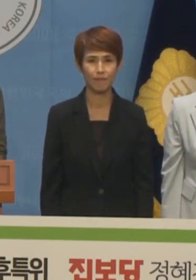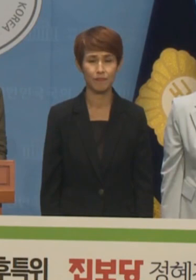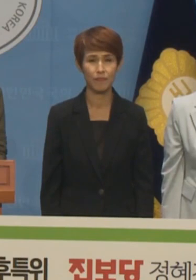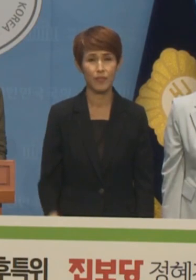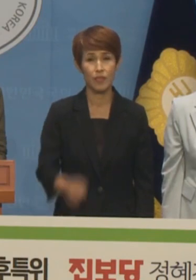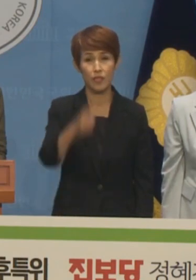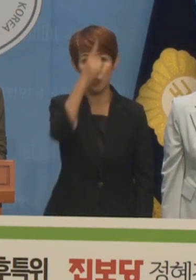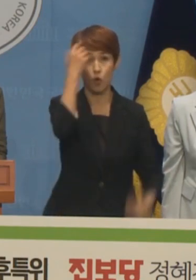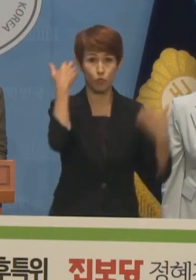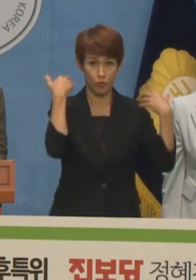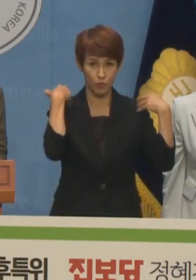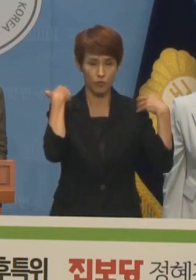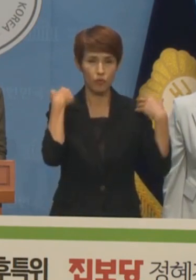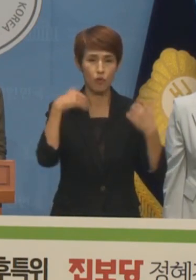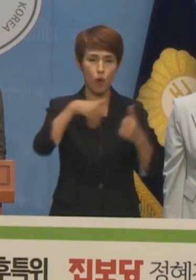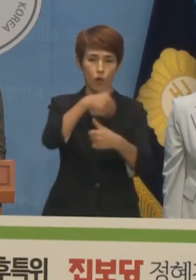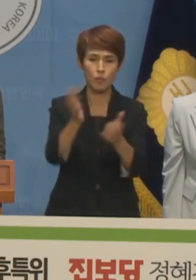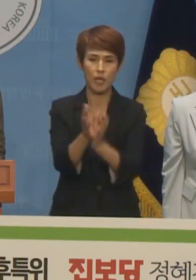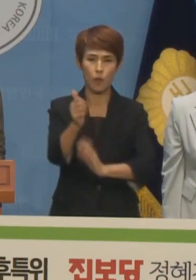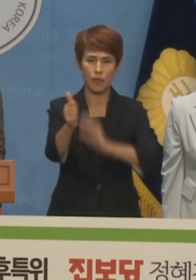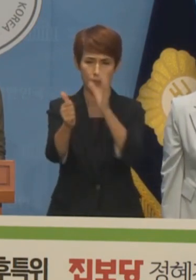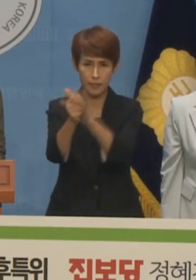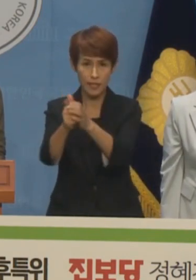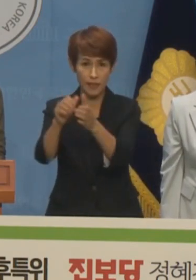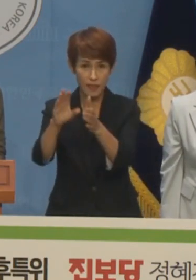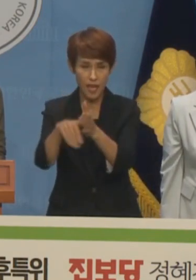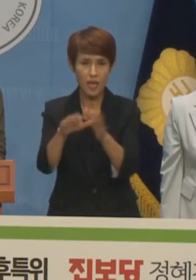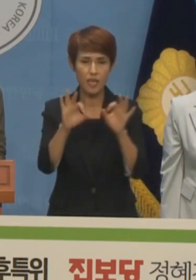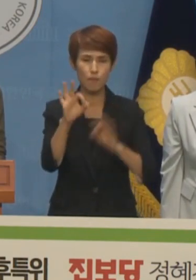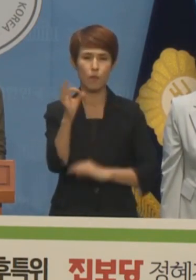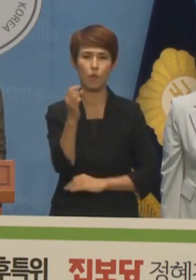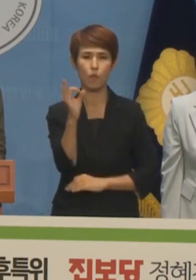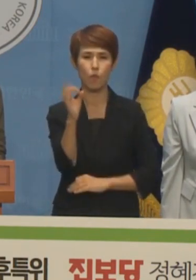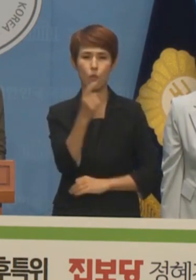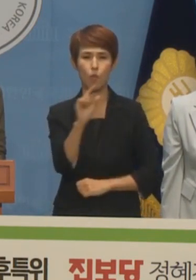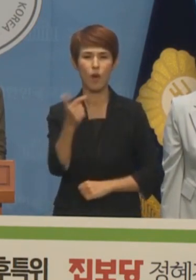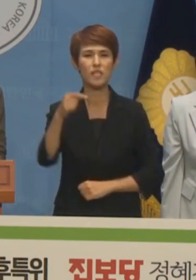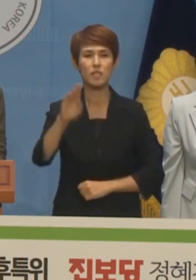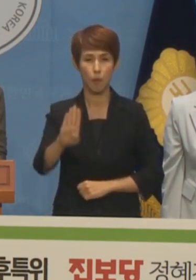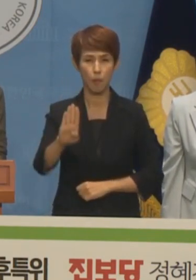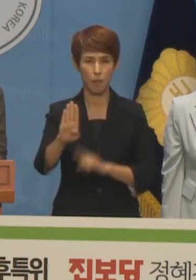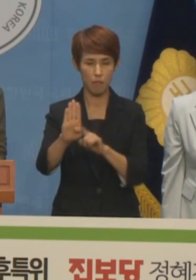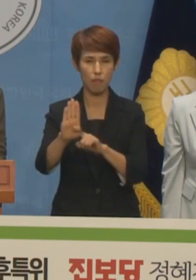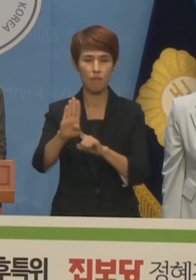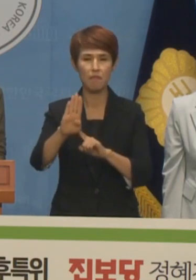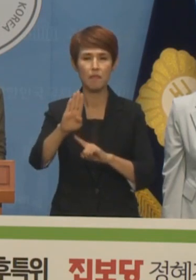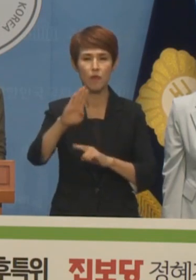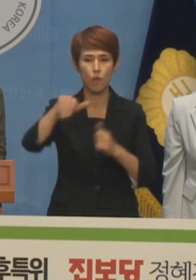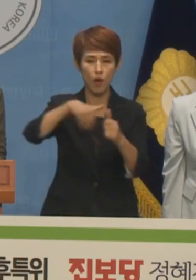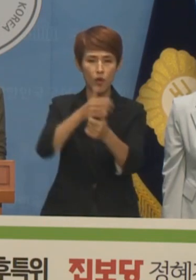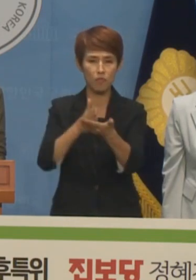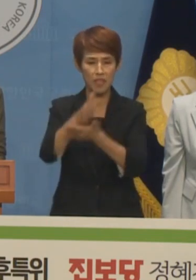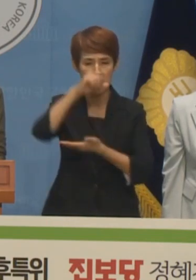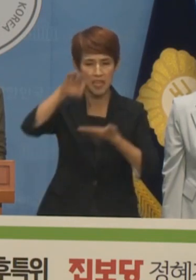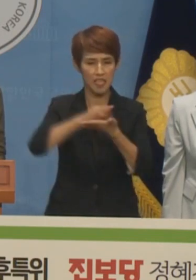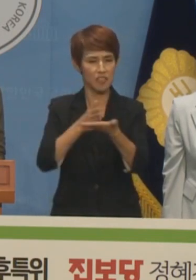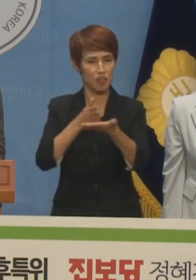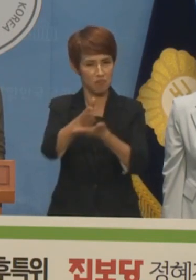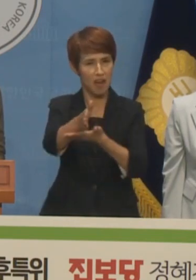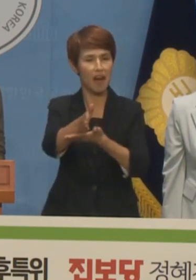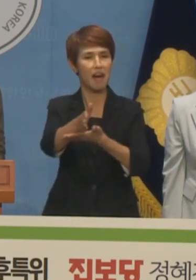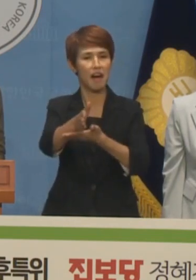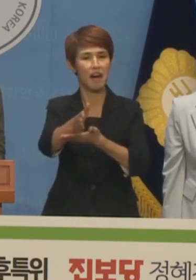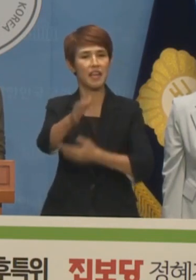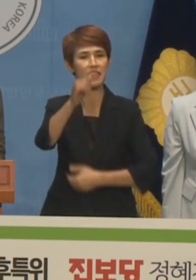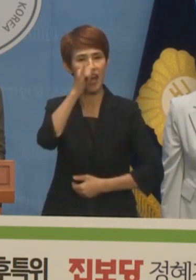정부는 환경부 장관 지명 과정에서 김한섭 지명자를 환경 분야 예산통으로 평가하며 관련성을 강조하고